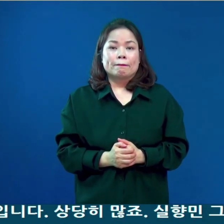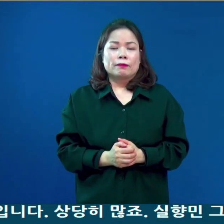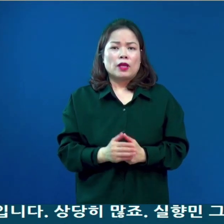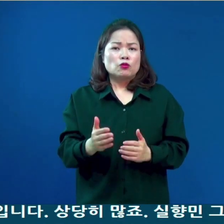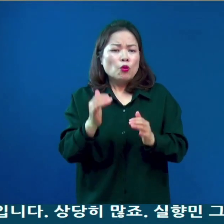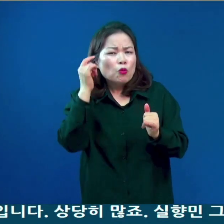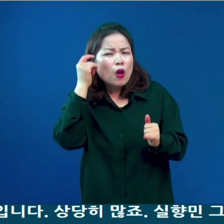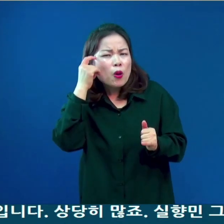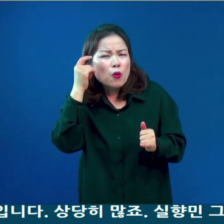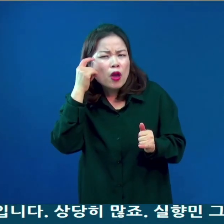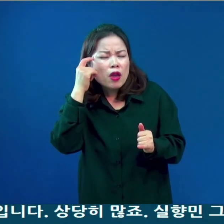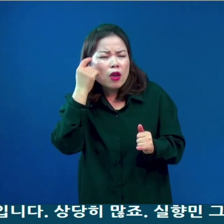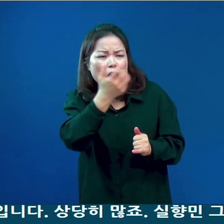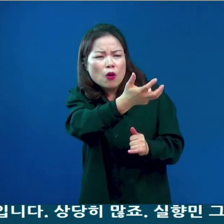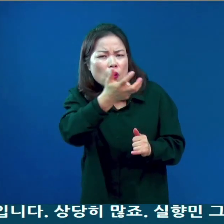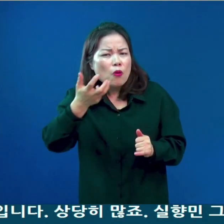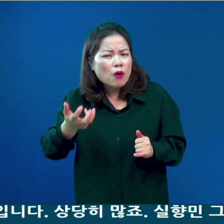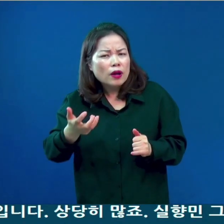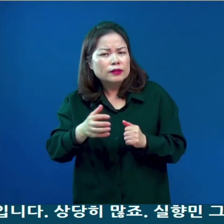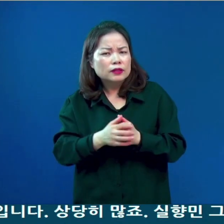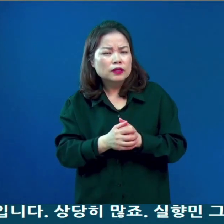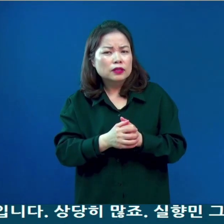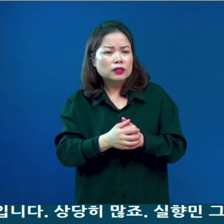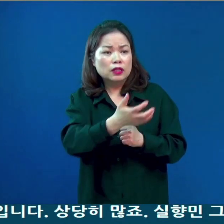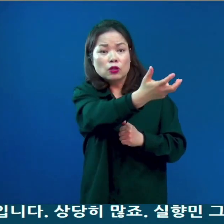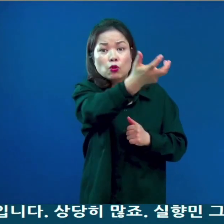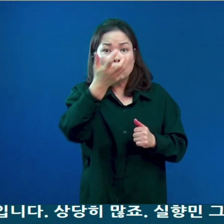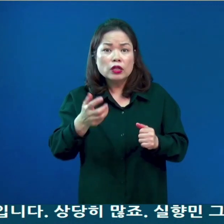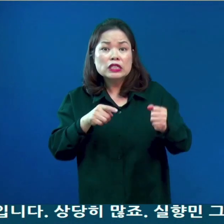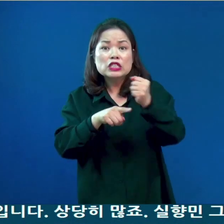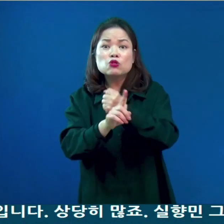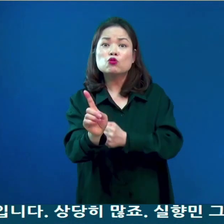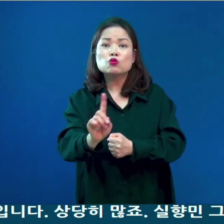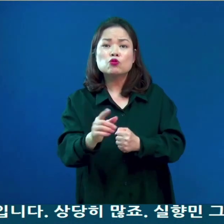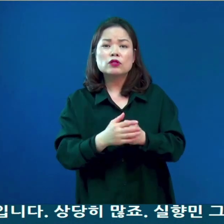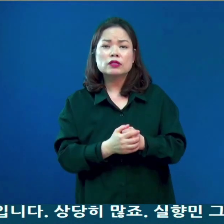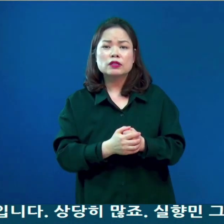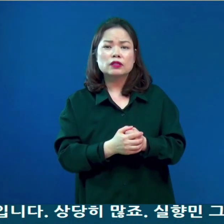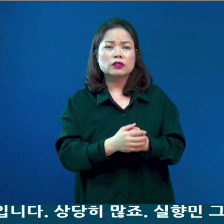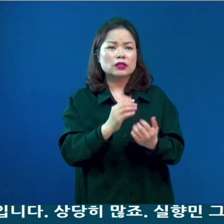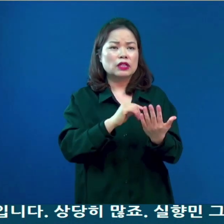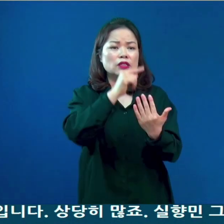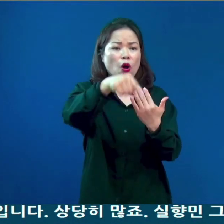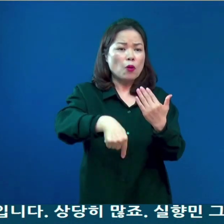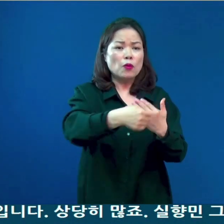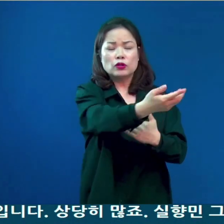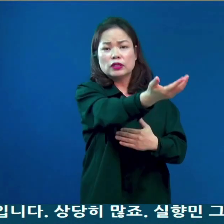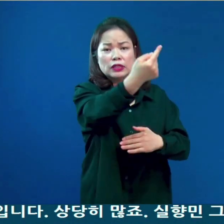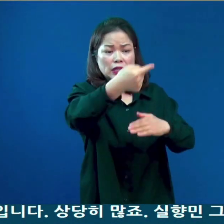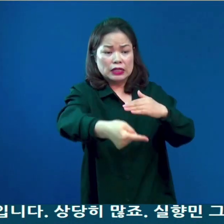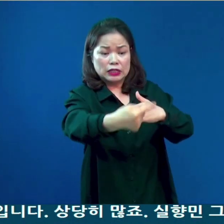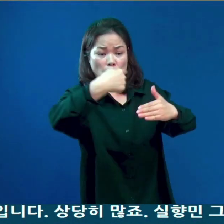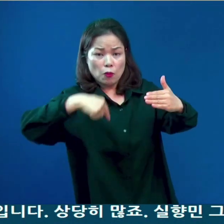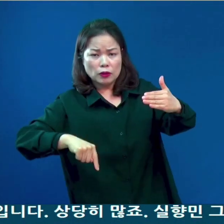그러면 이분들이 왜 내려왔느냐? 월남한 그 이유가 뭐냐? 월남의 시기를 보면 해방 이전에